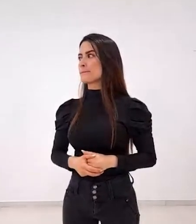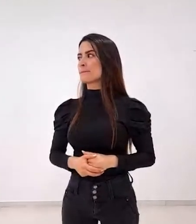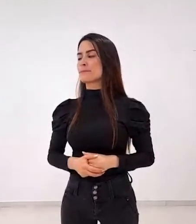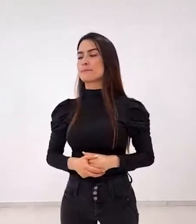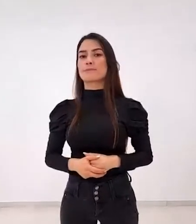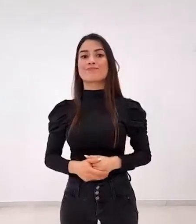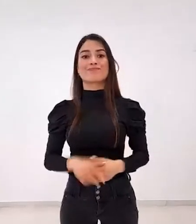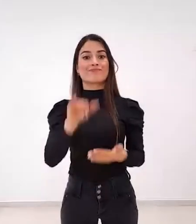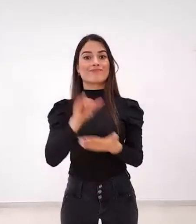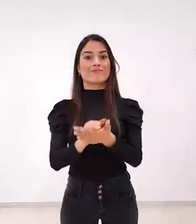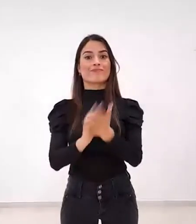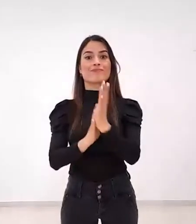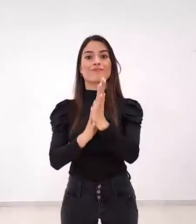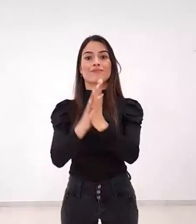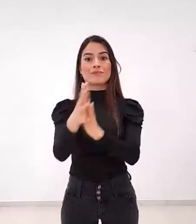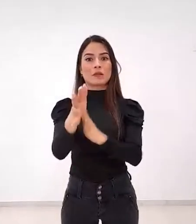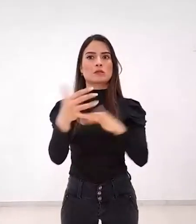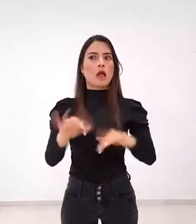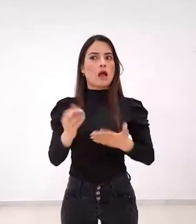hasta acá